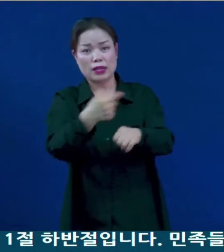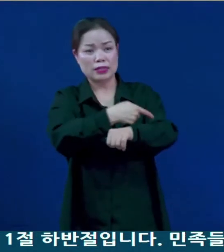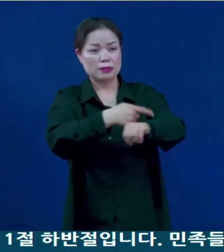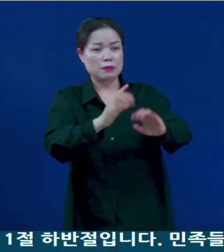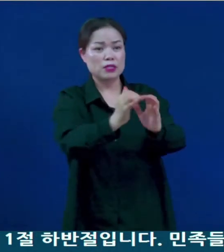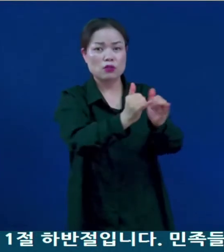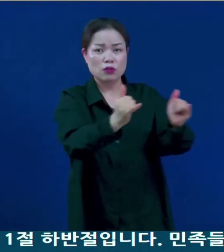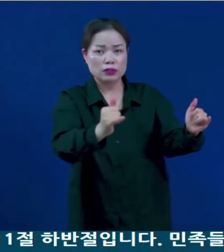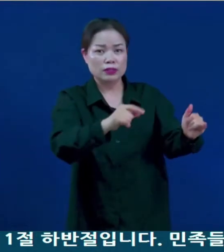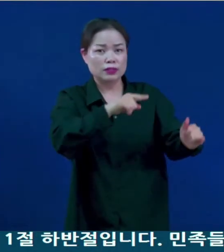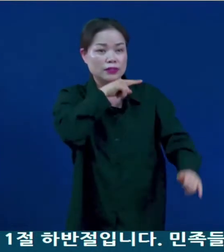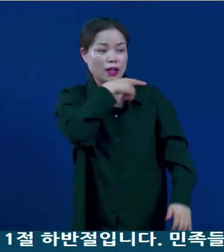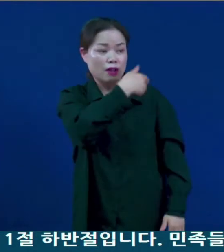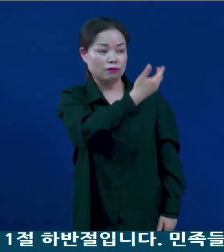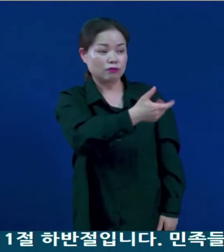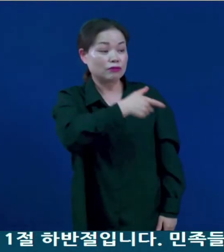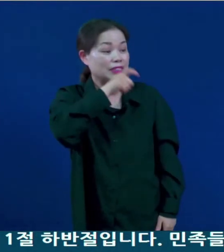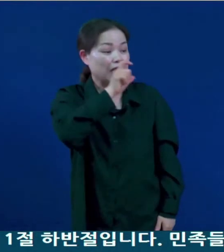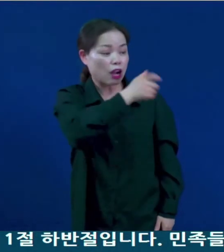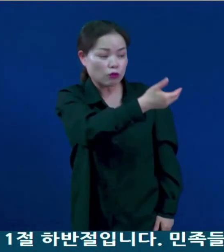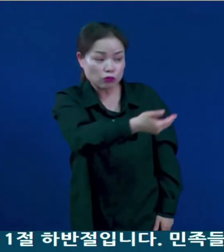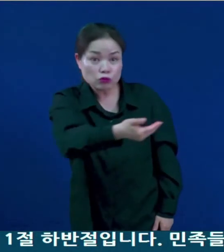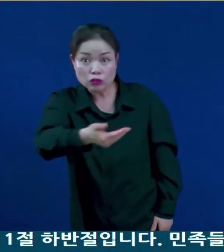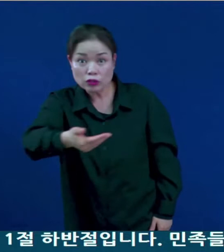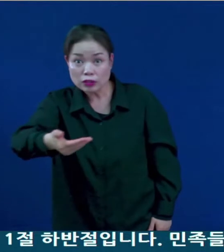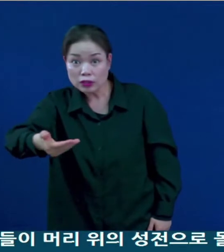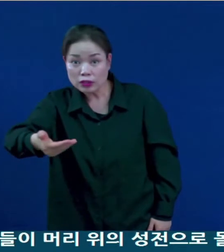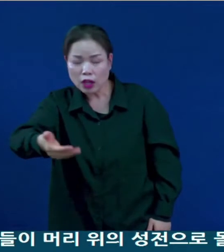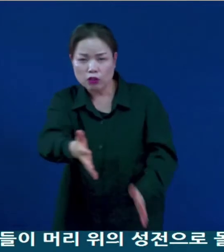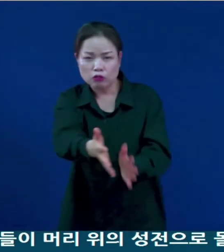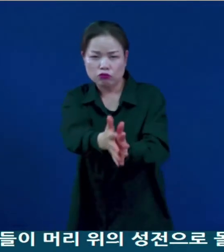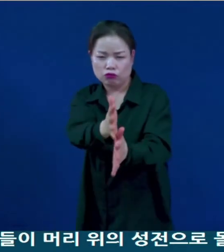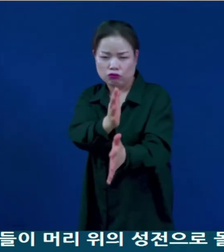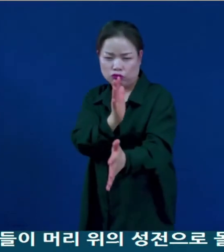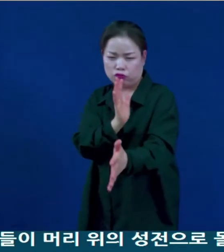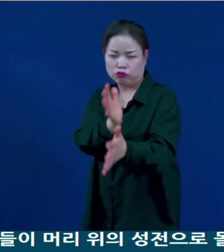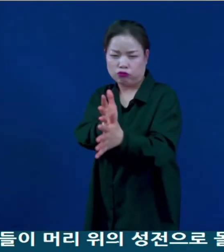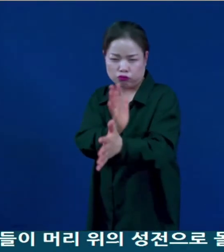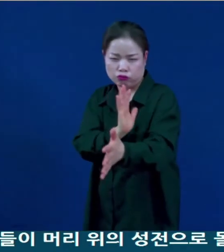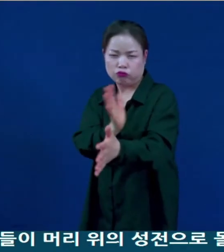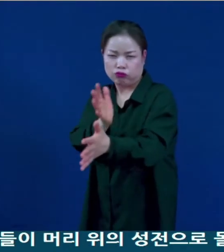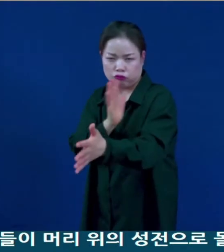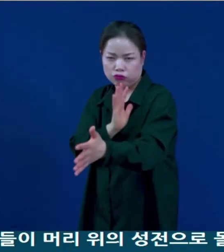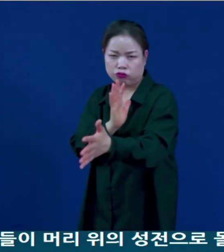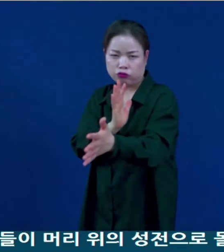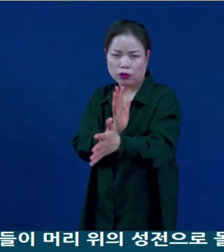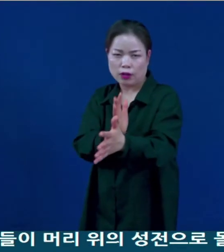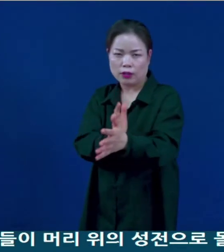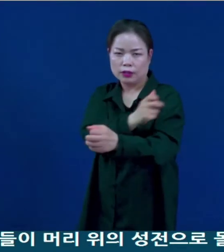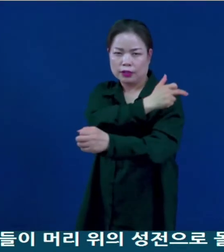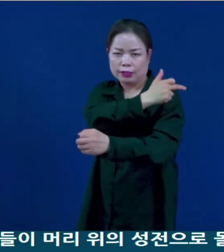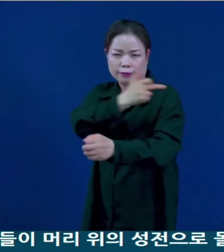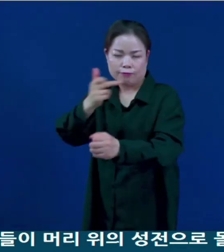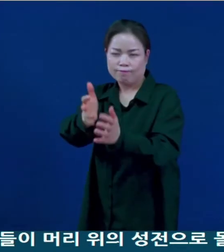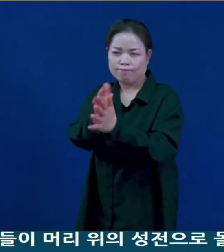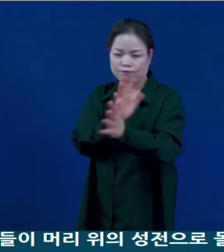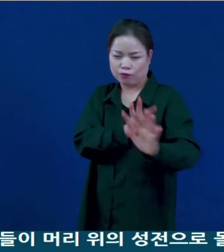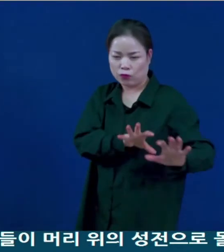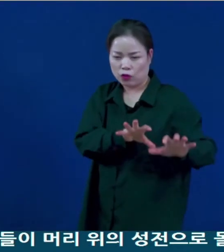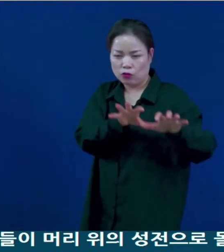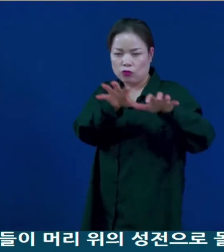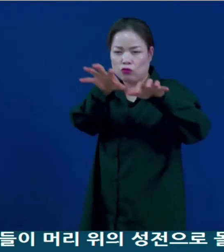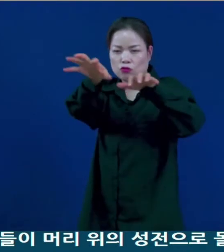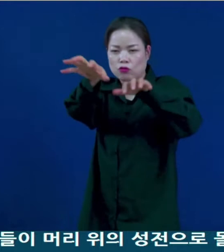마치 강물이 흐르듯이 줄을 지어 성전을 향해 올라오는 장엄한 광경을